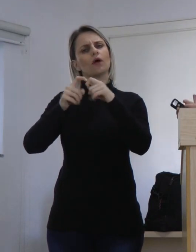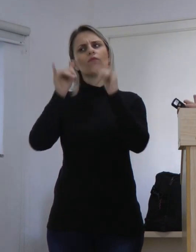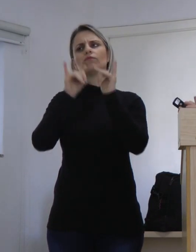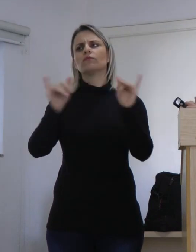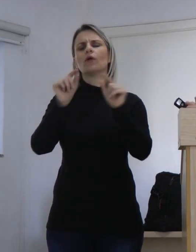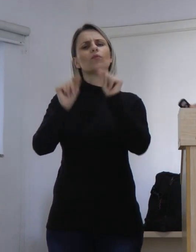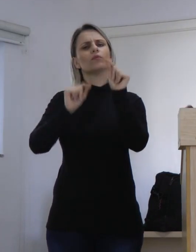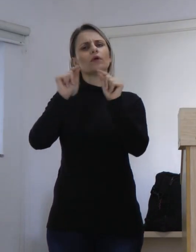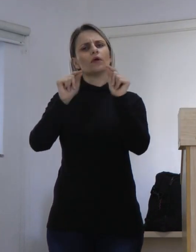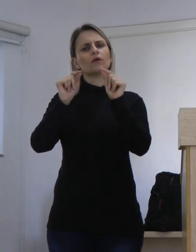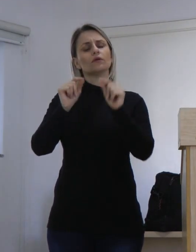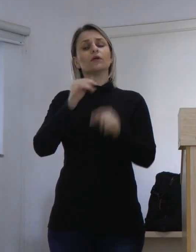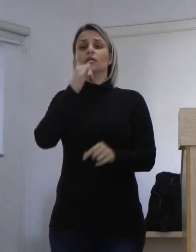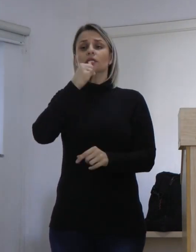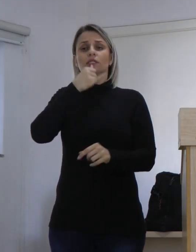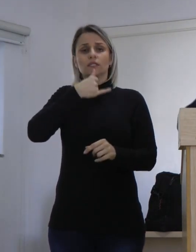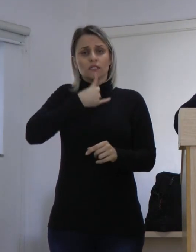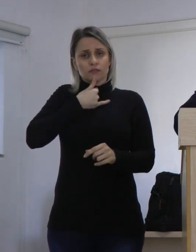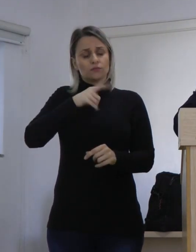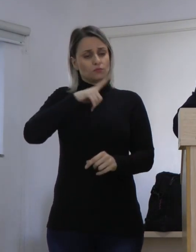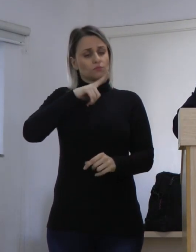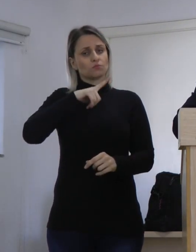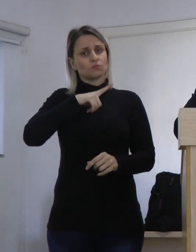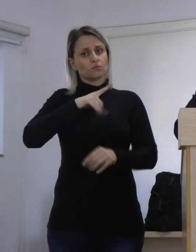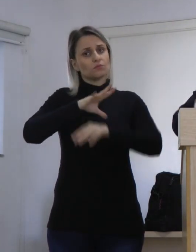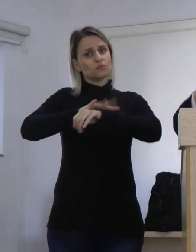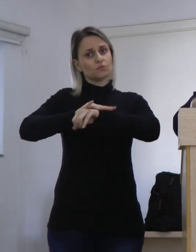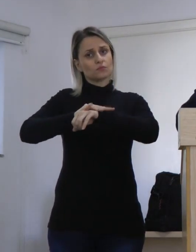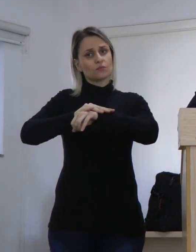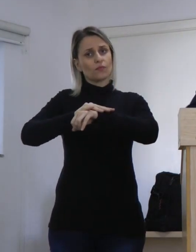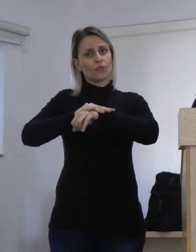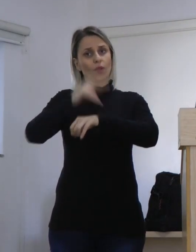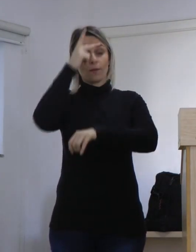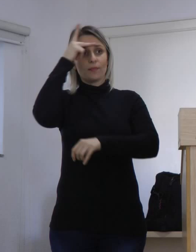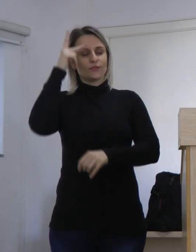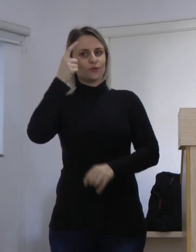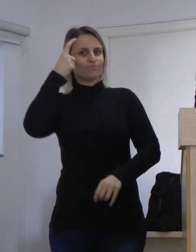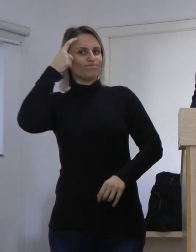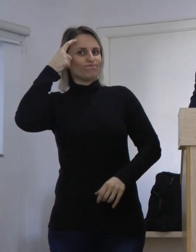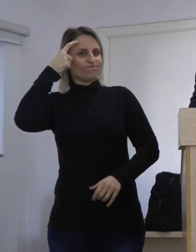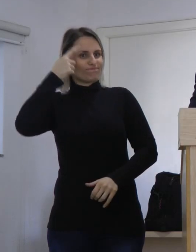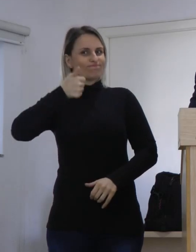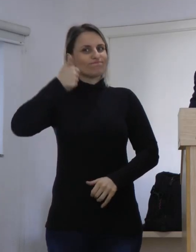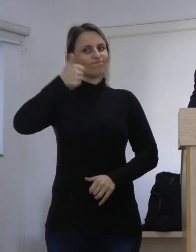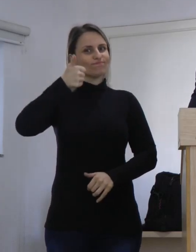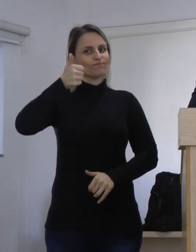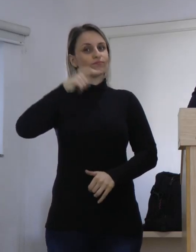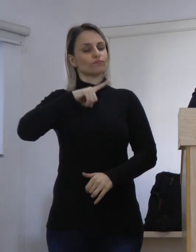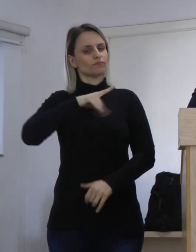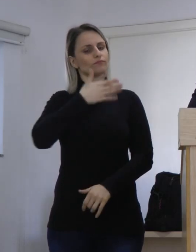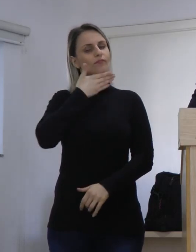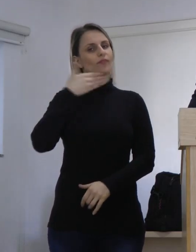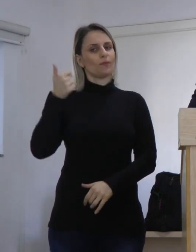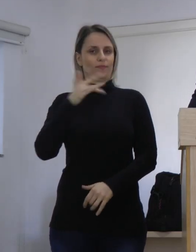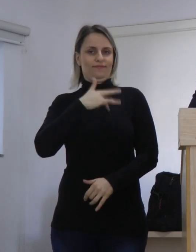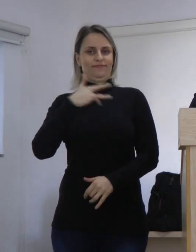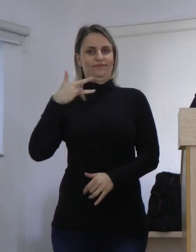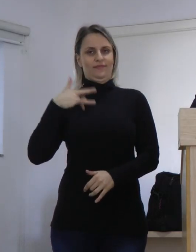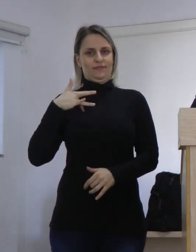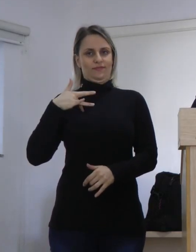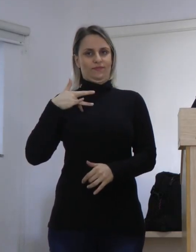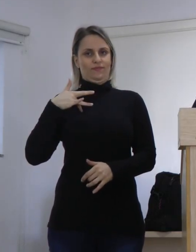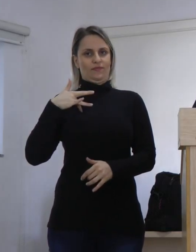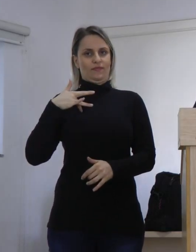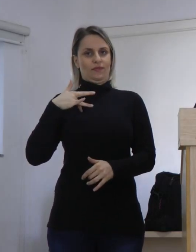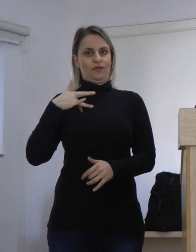de doenças, que pessoas otimistas têm melhor saúde do que quem é pessimista. Então não vale a pena